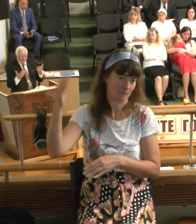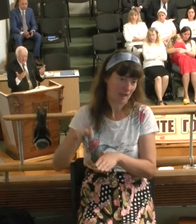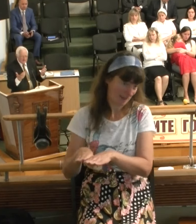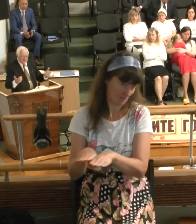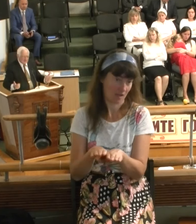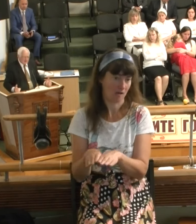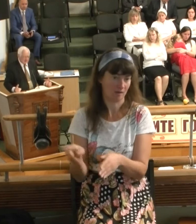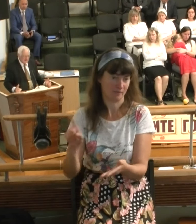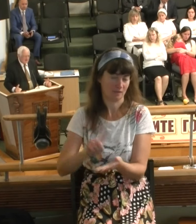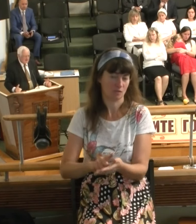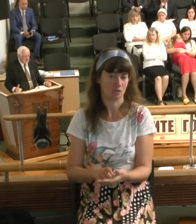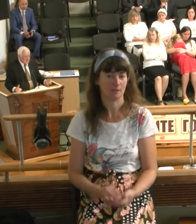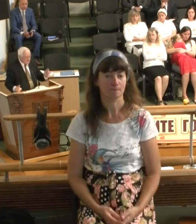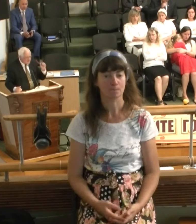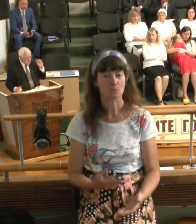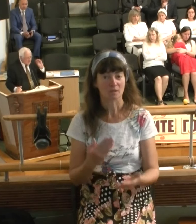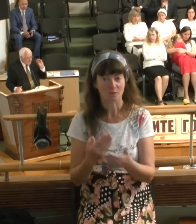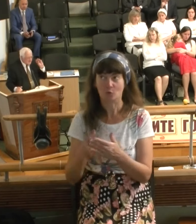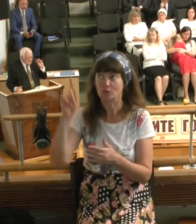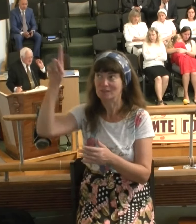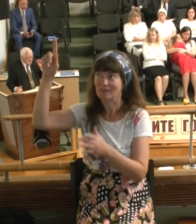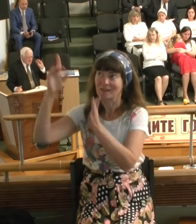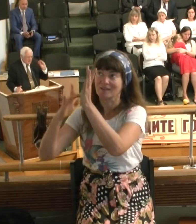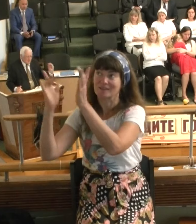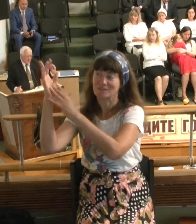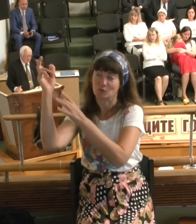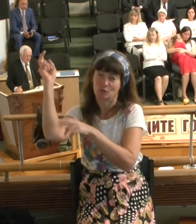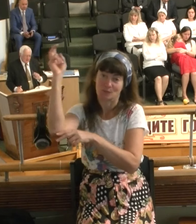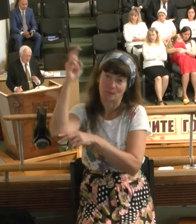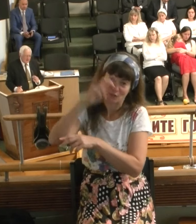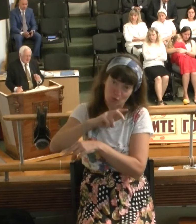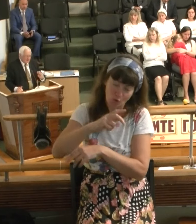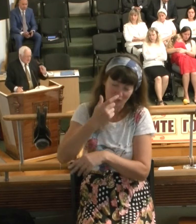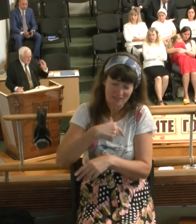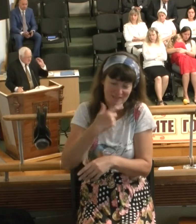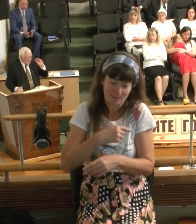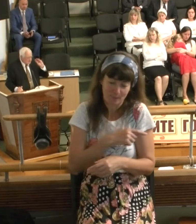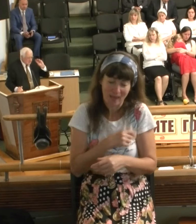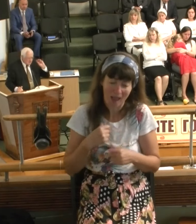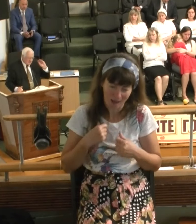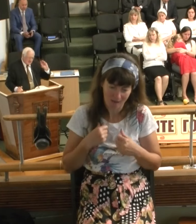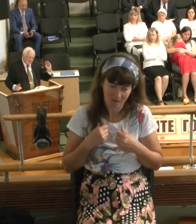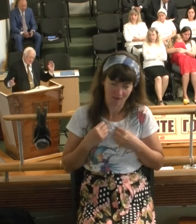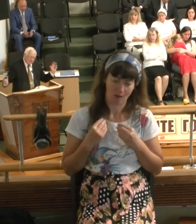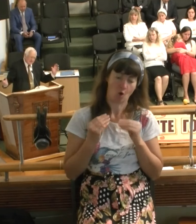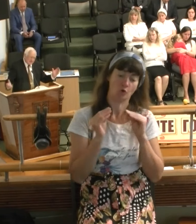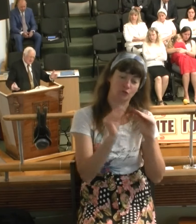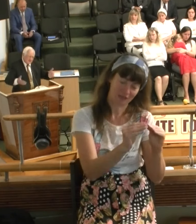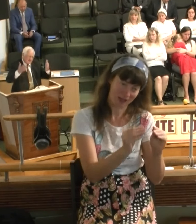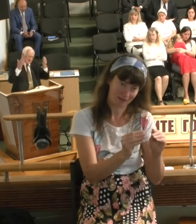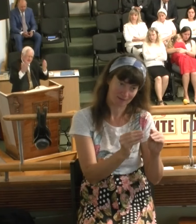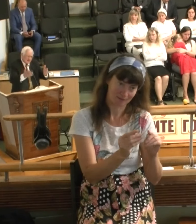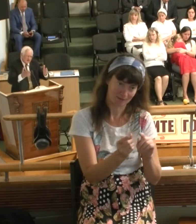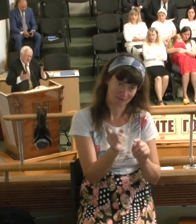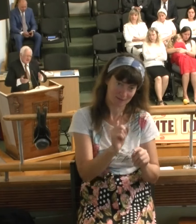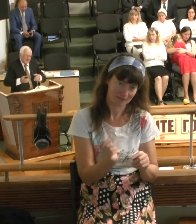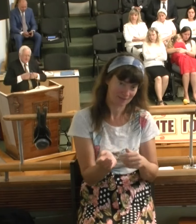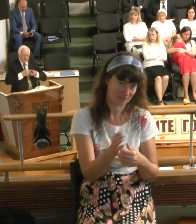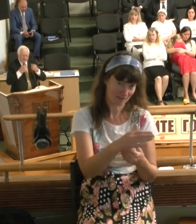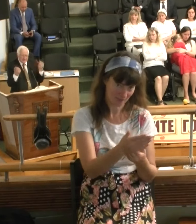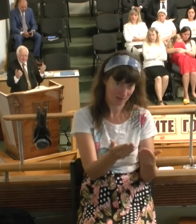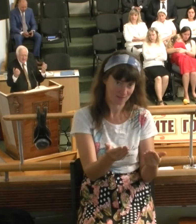отдать Себя за нас. Именно когда мы взираем на Голгофу, когда мы на то, как Его вели, как Он